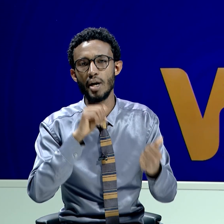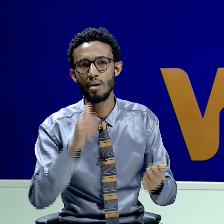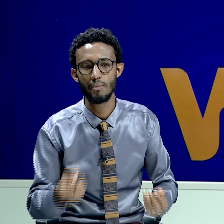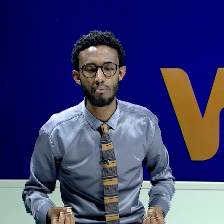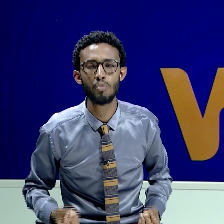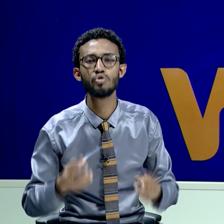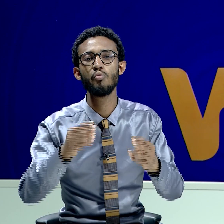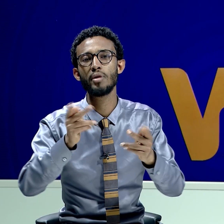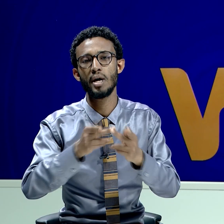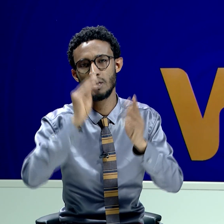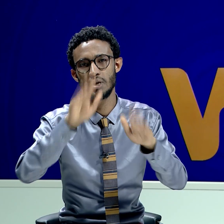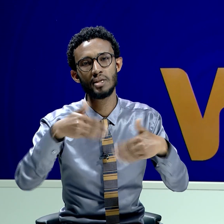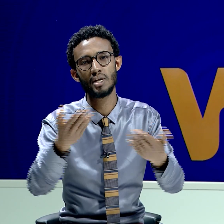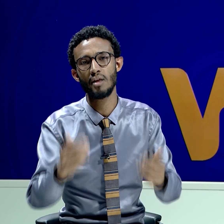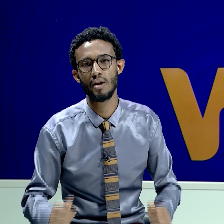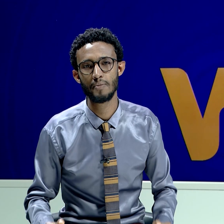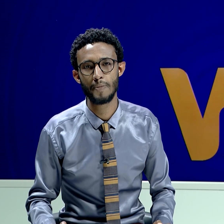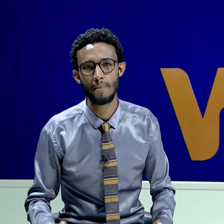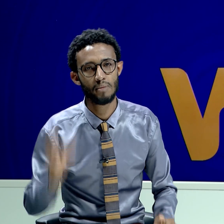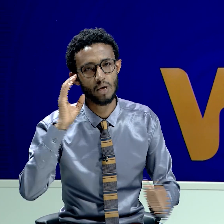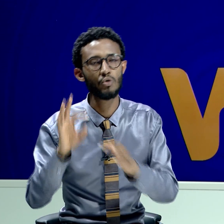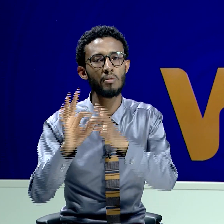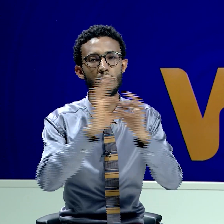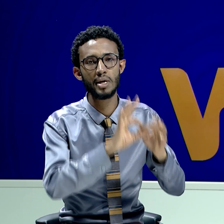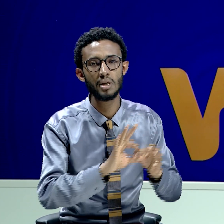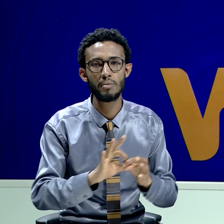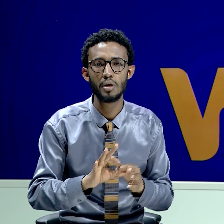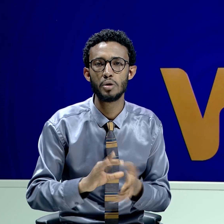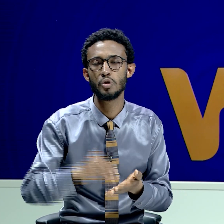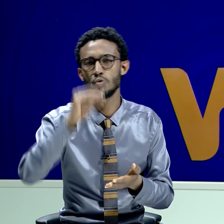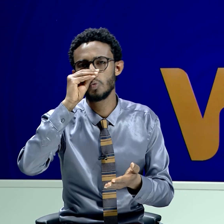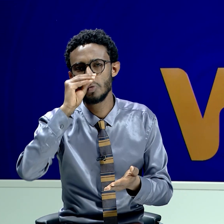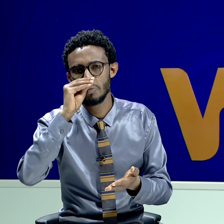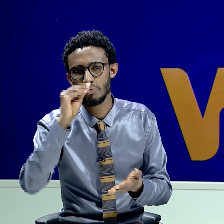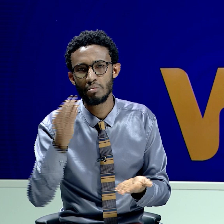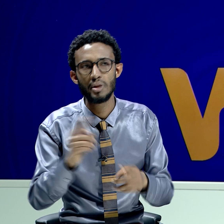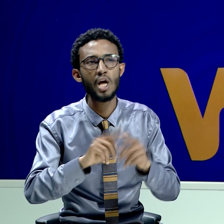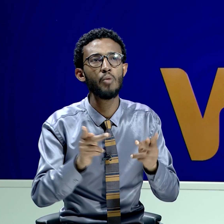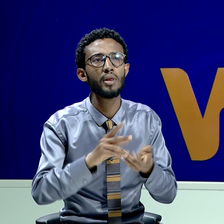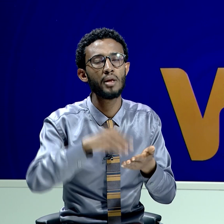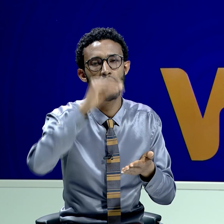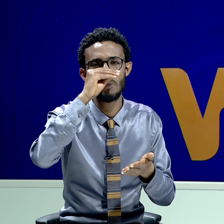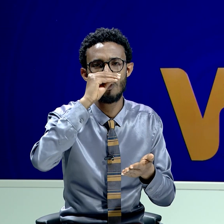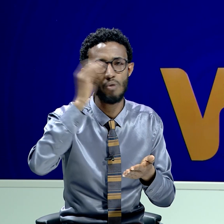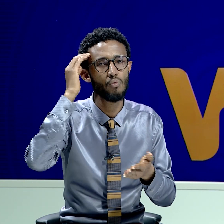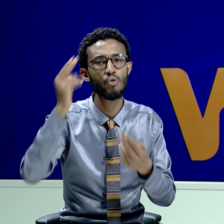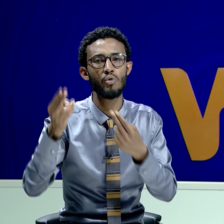አይደለም በብዙ ቦታ ትምህርት ይሰጣል። ይሰሙት ማህበረሰብ ትምህርቱን ተለያየ ቦታ ተመሩ በመሩ